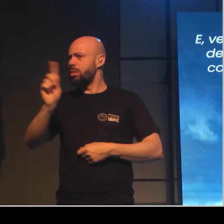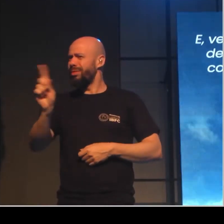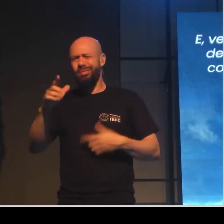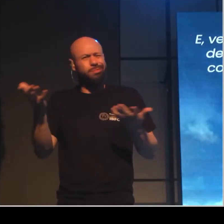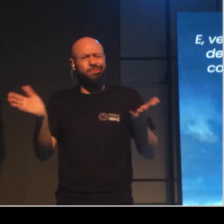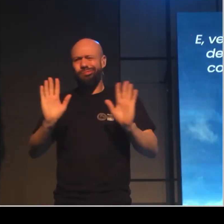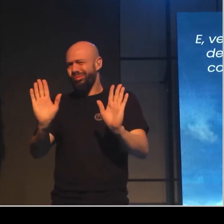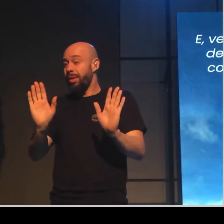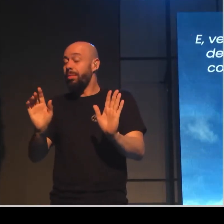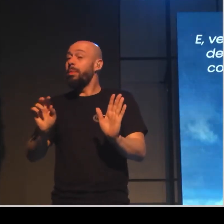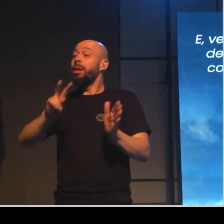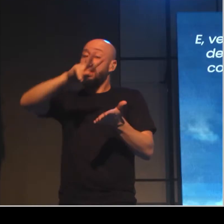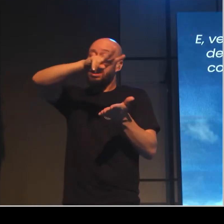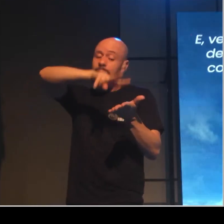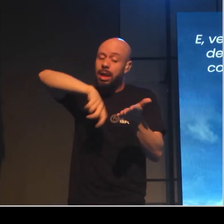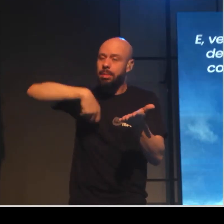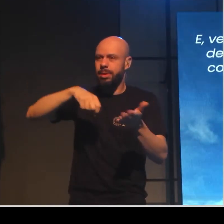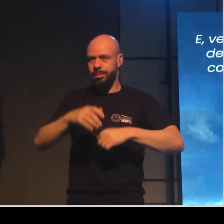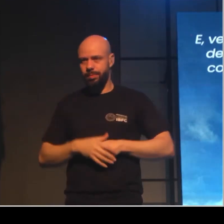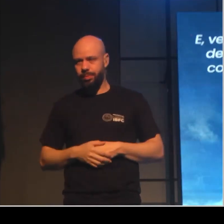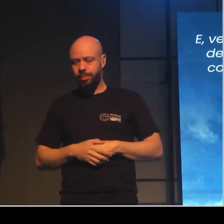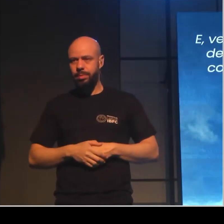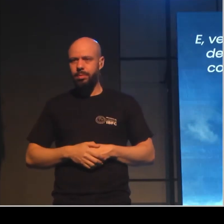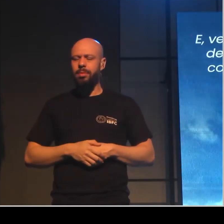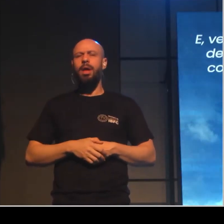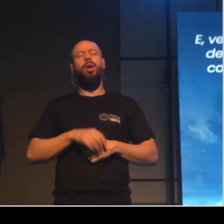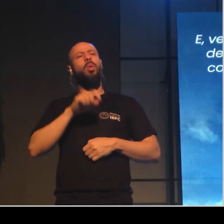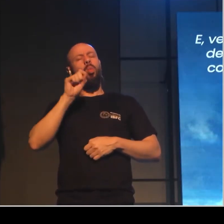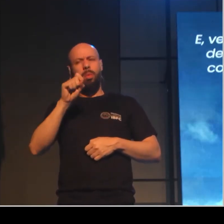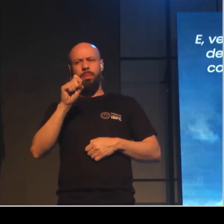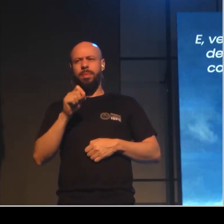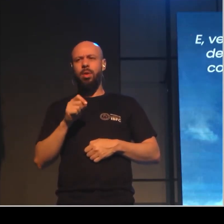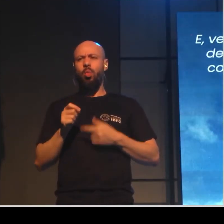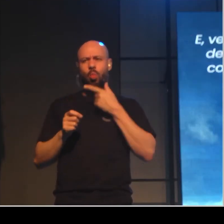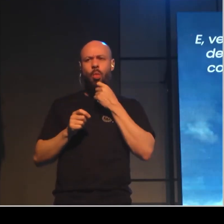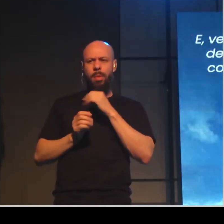igreja, e a filha dele disse que ele leu a Bíblia toda 6 vezes.